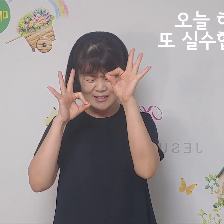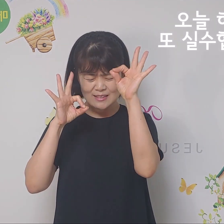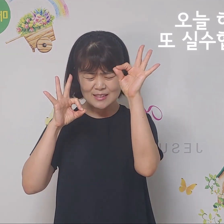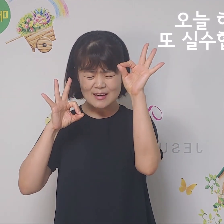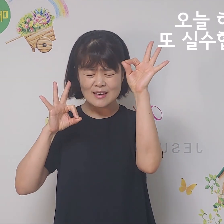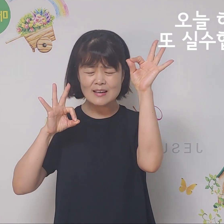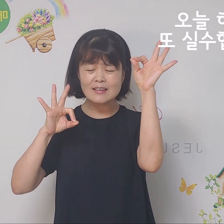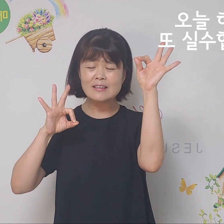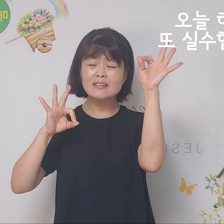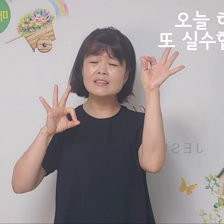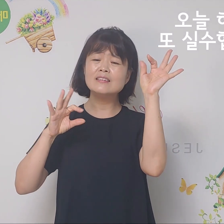실수합니다.